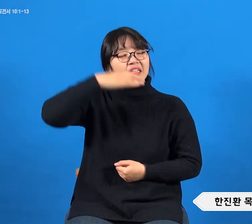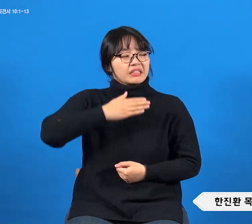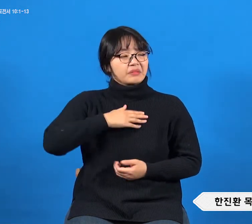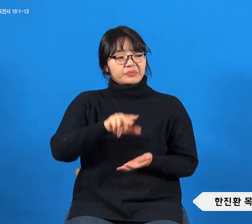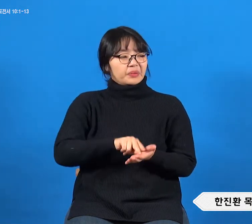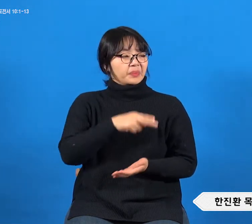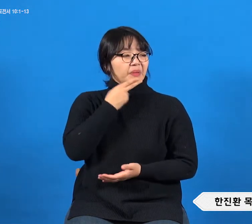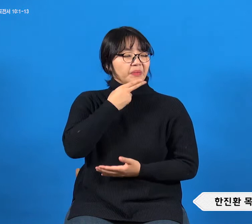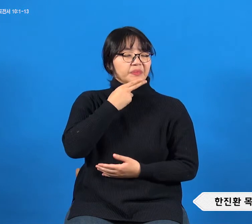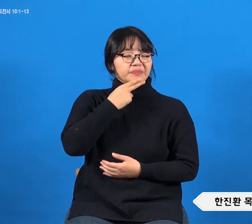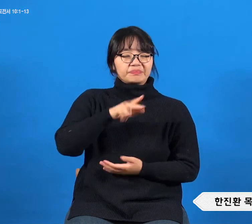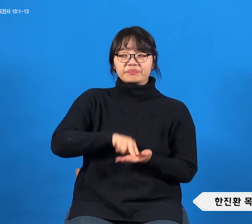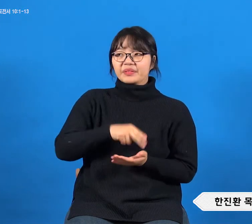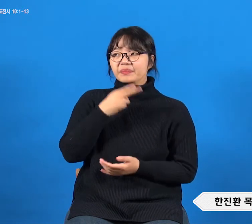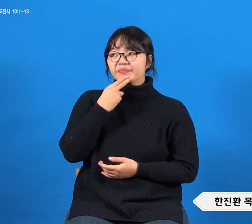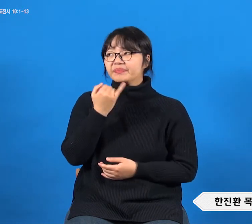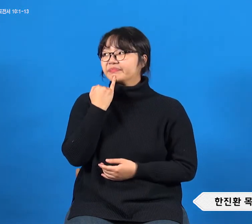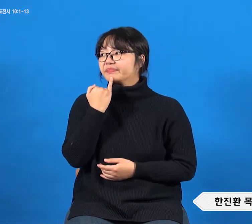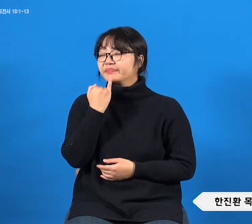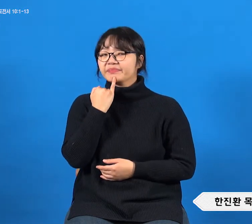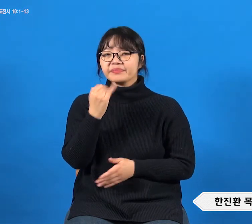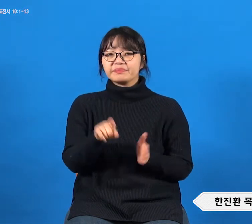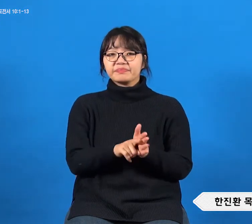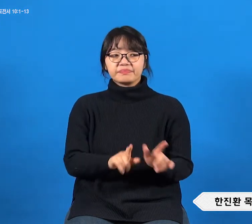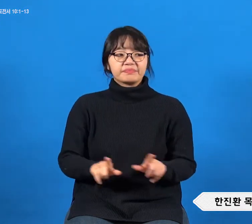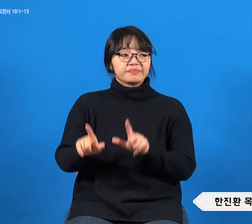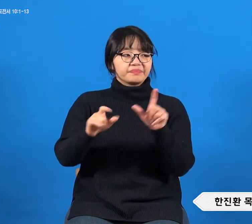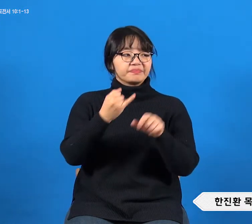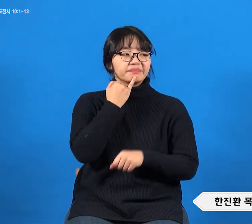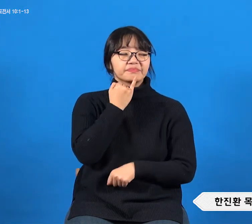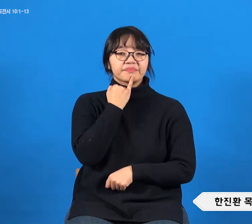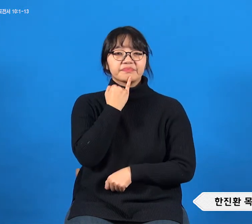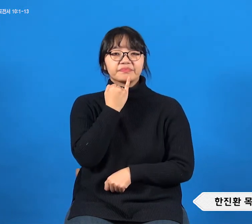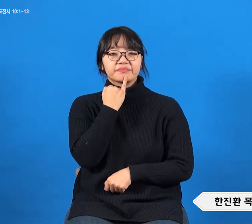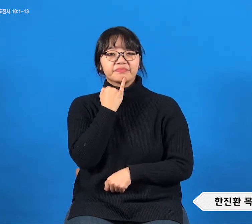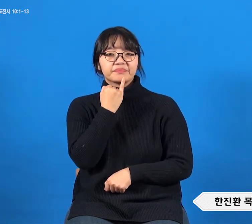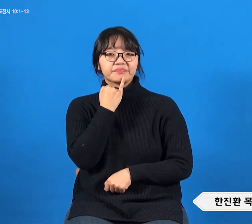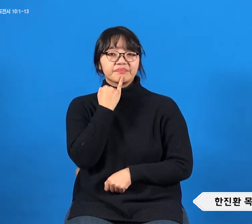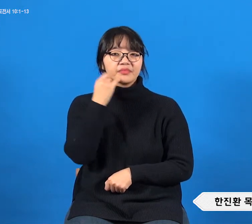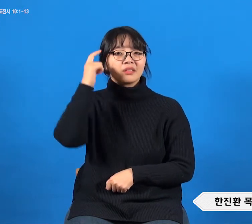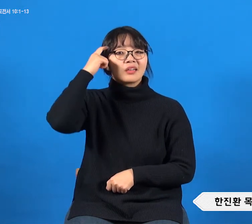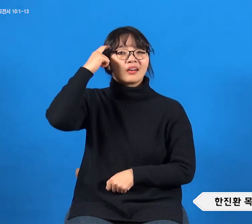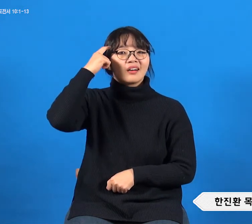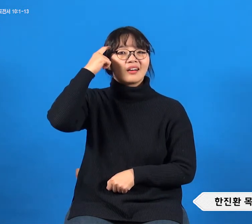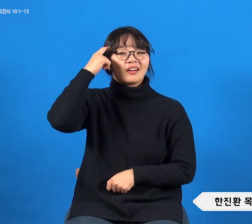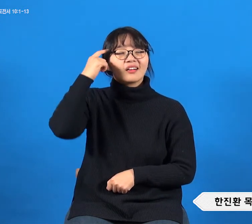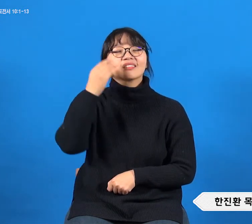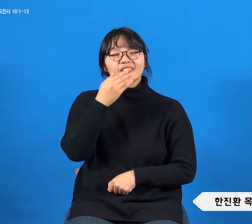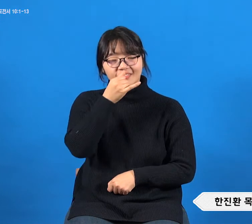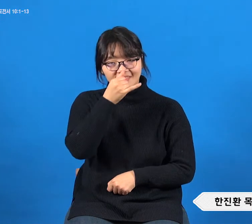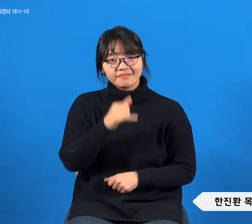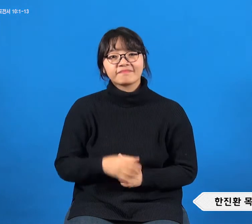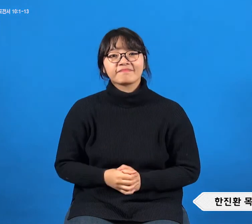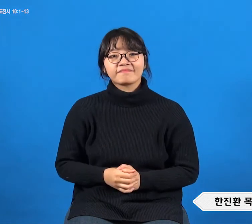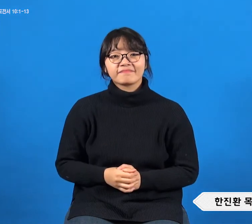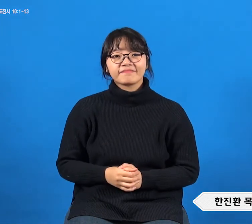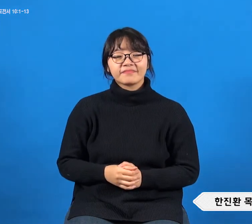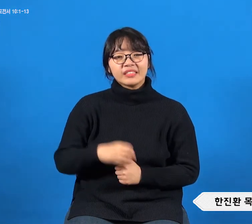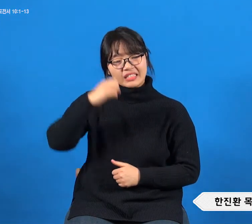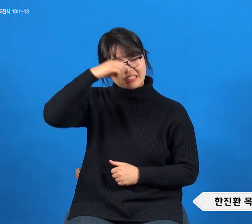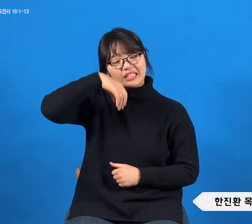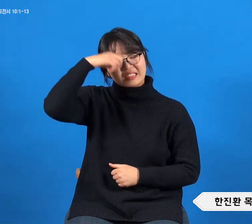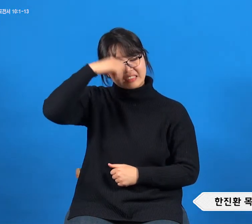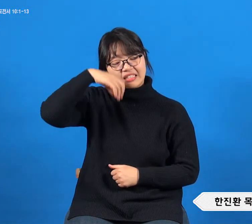문제 없어. 나 이때까지 신앙생활 잘 해왔잖아. 별 문제 없어 하고 넘어가려고 합니다.